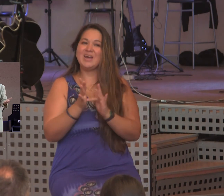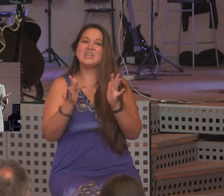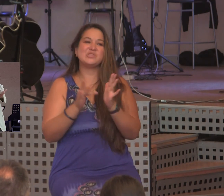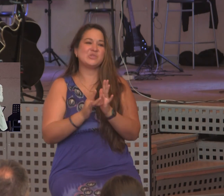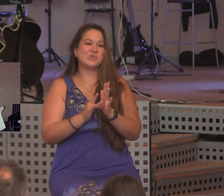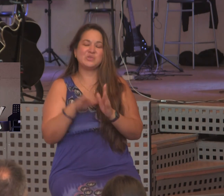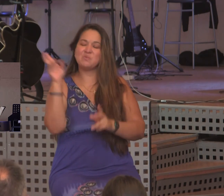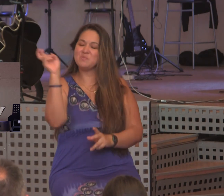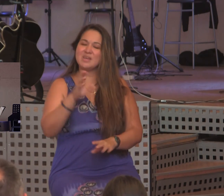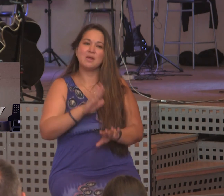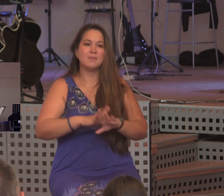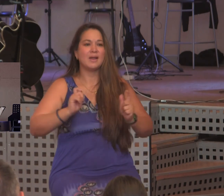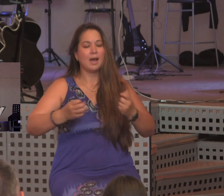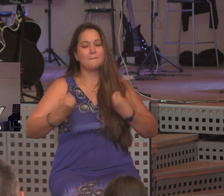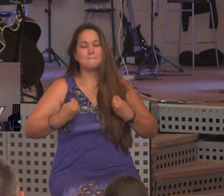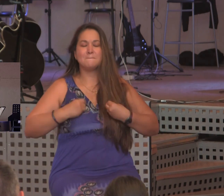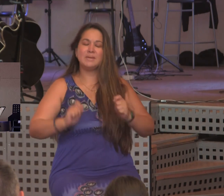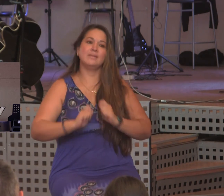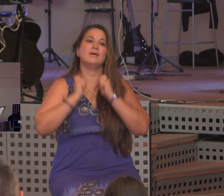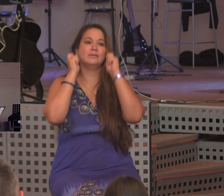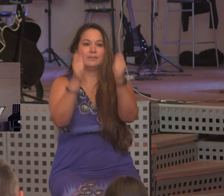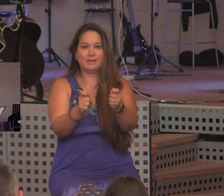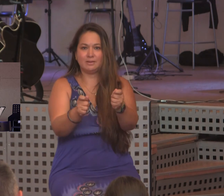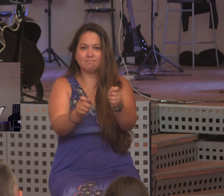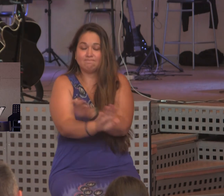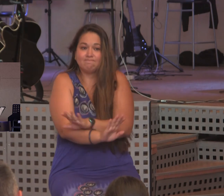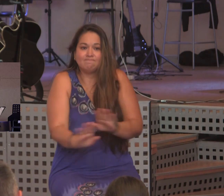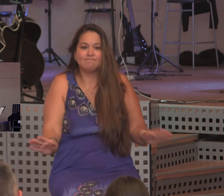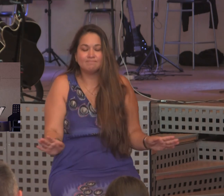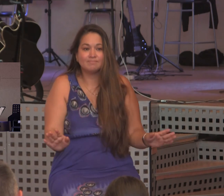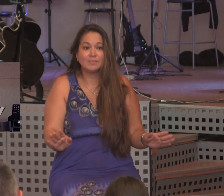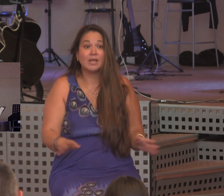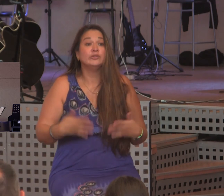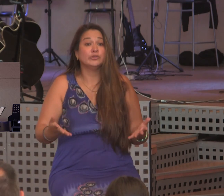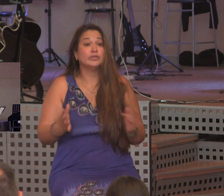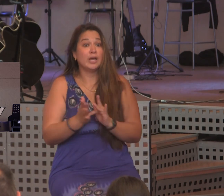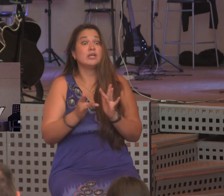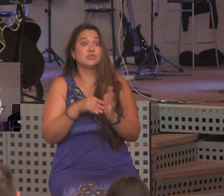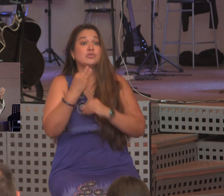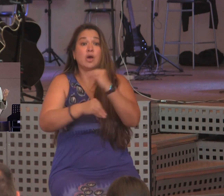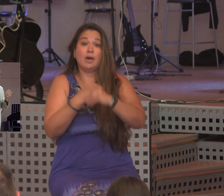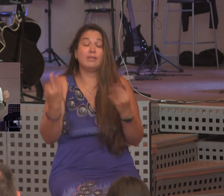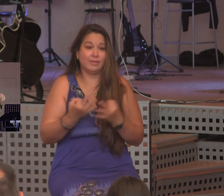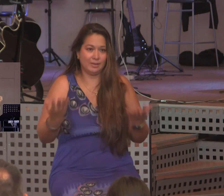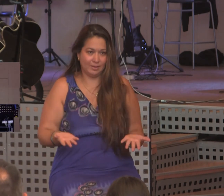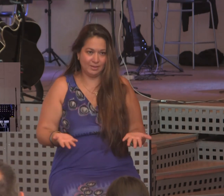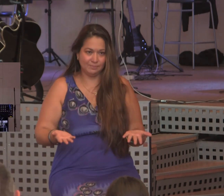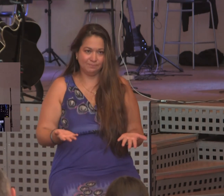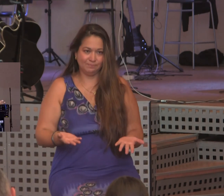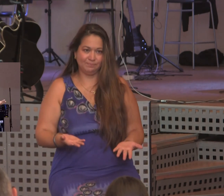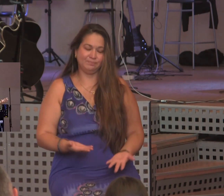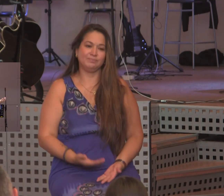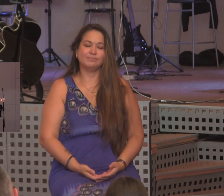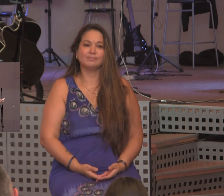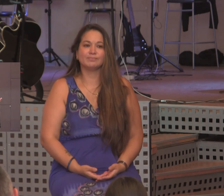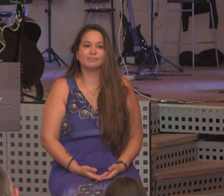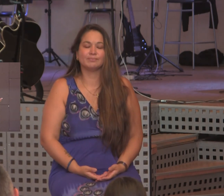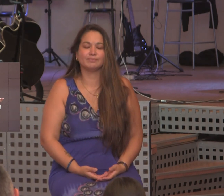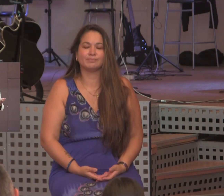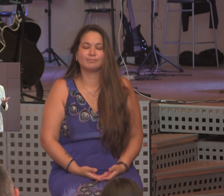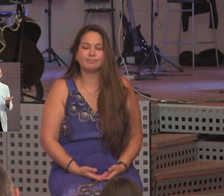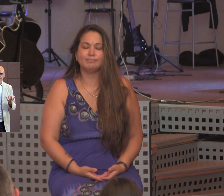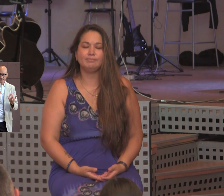Para darnos vida. Es otra de las características que dice ahí. ¿Él qué hace? Fijaros la manera como él tiene de